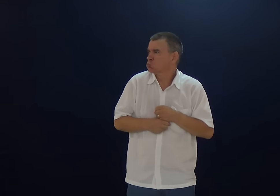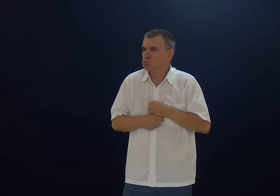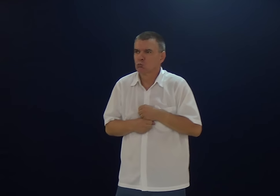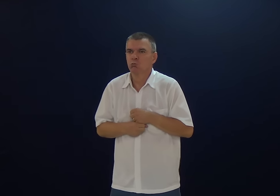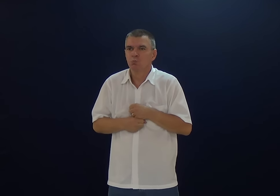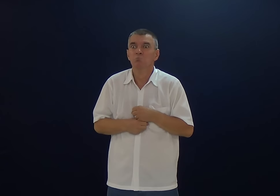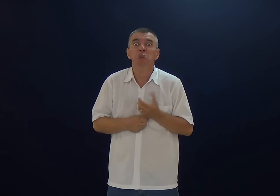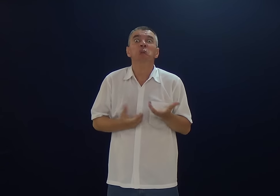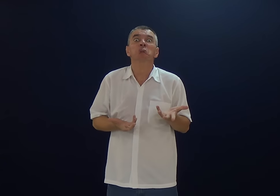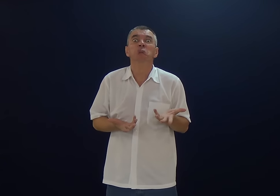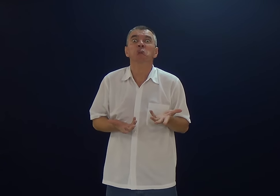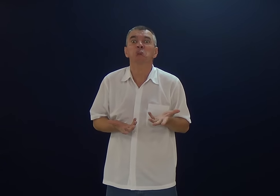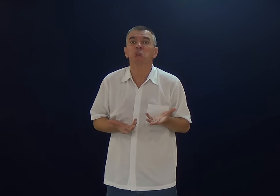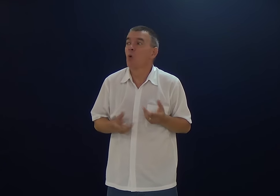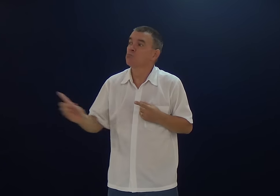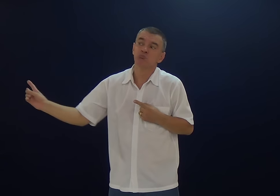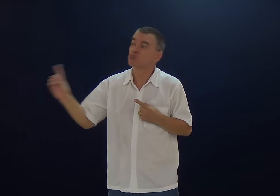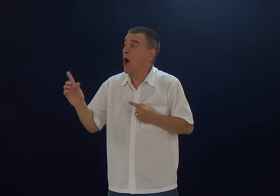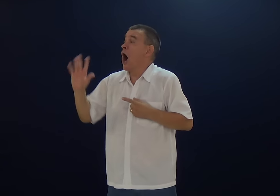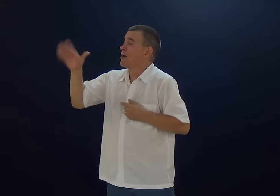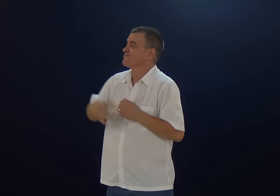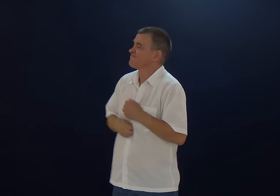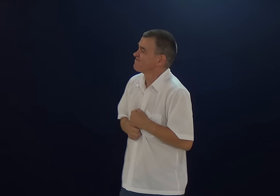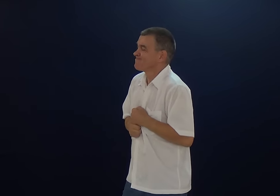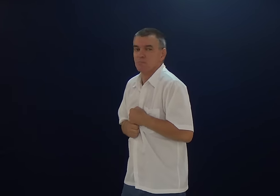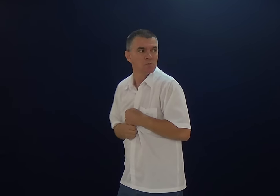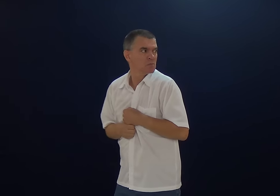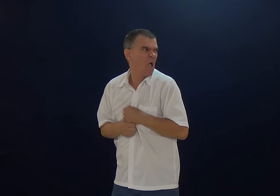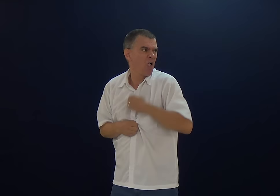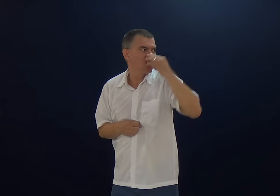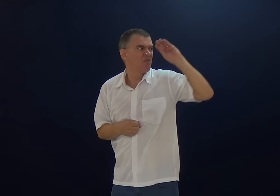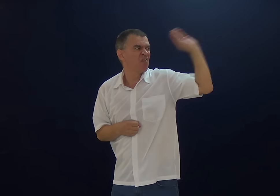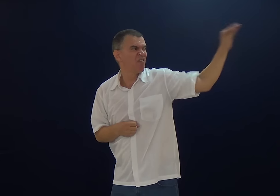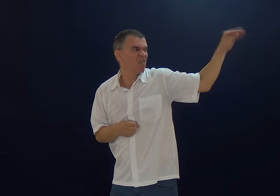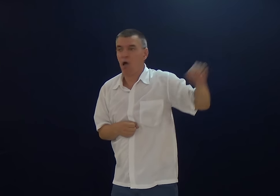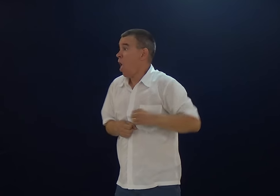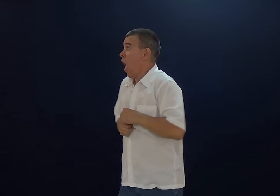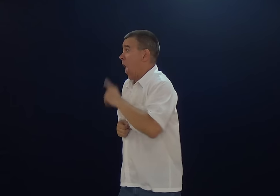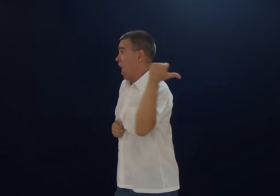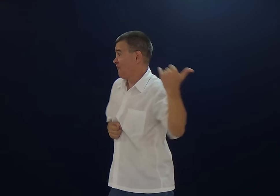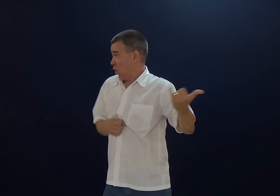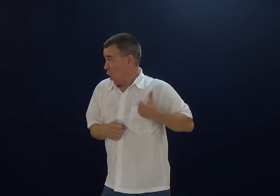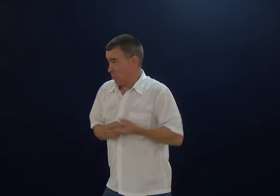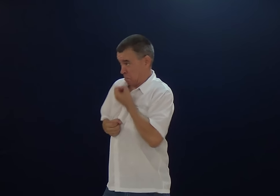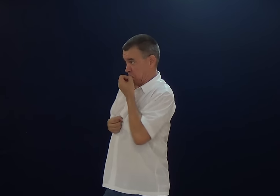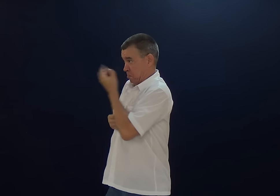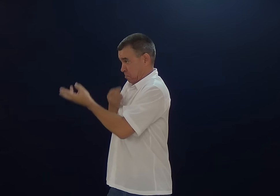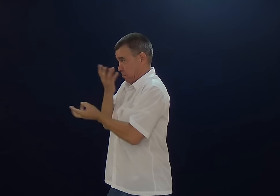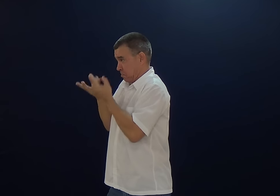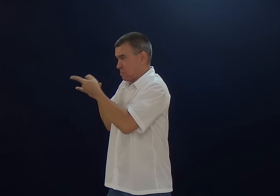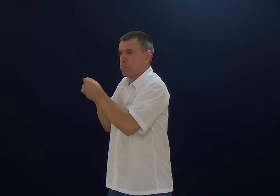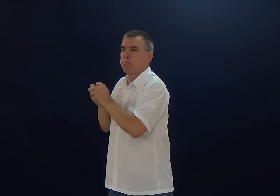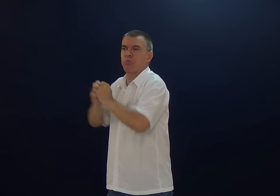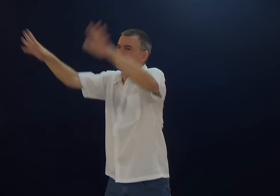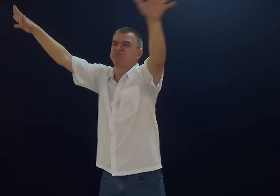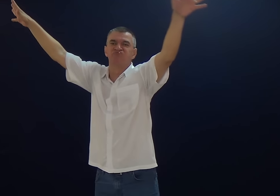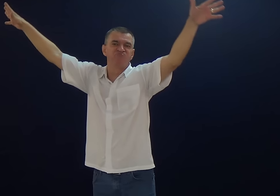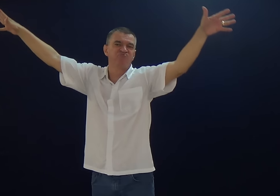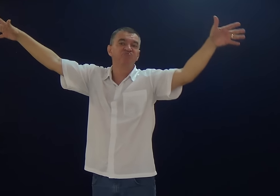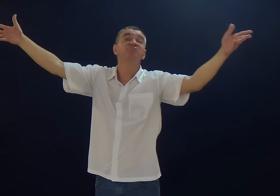repente eu já guardei e chega um outro alguém Ah ele falou que não era para falar mas eu vou falar e aí